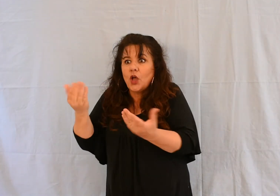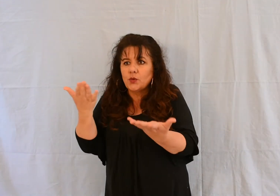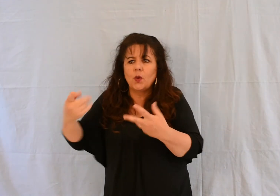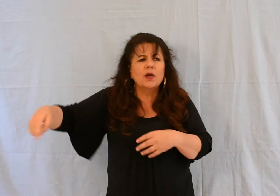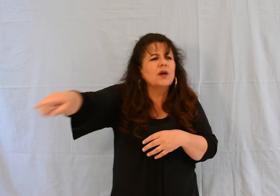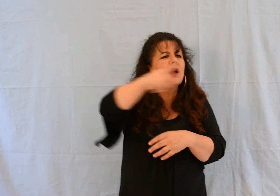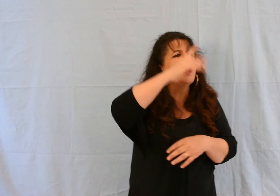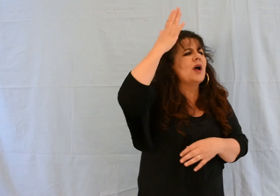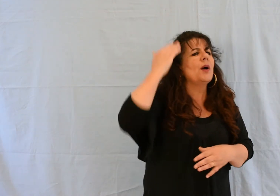premier testament.